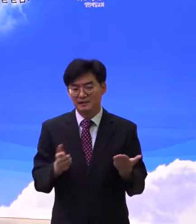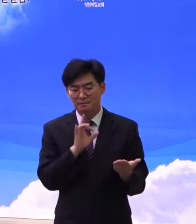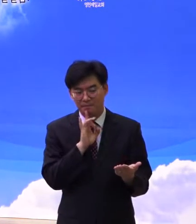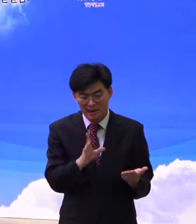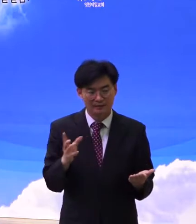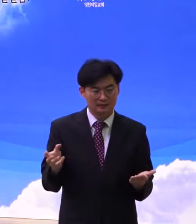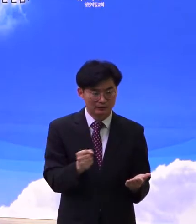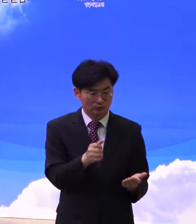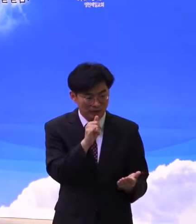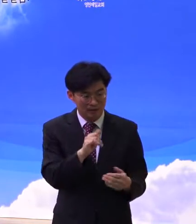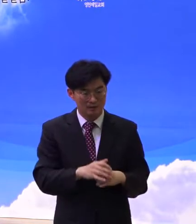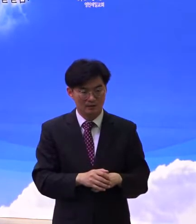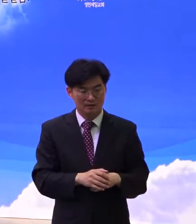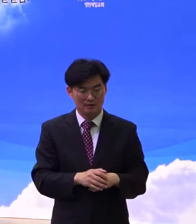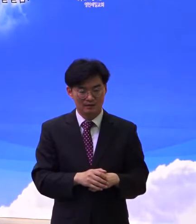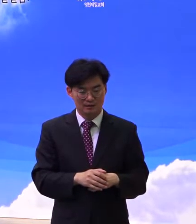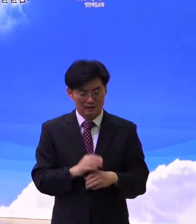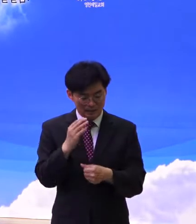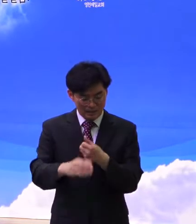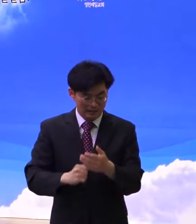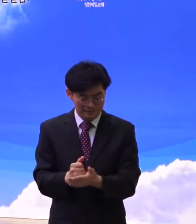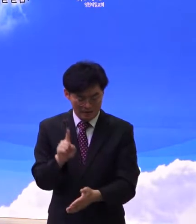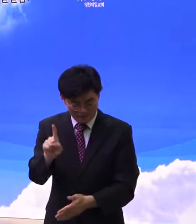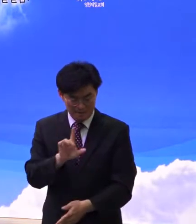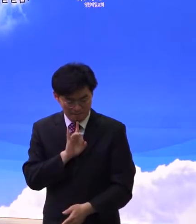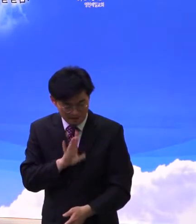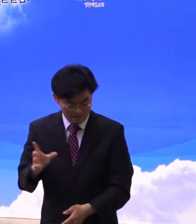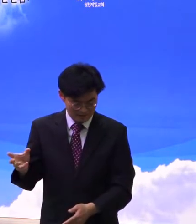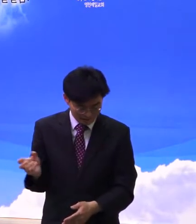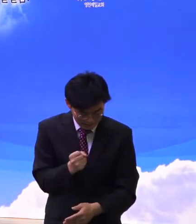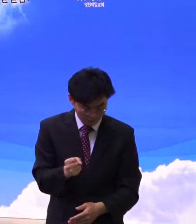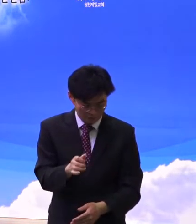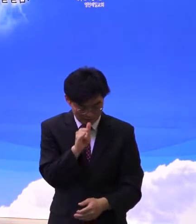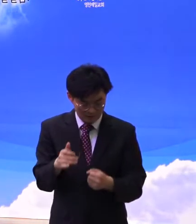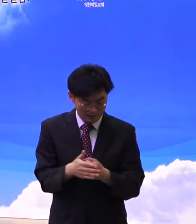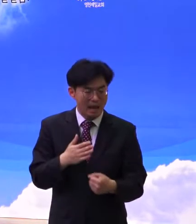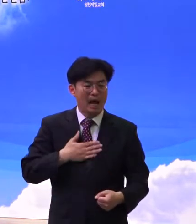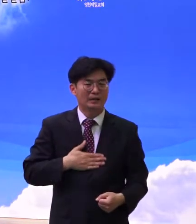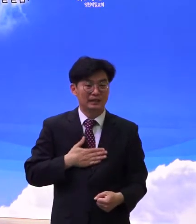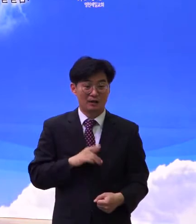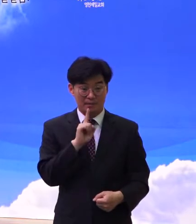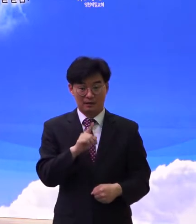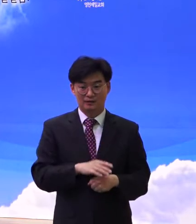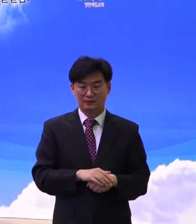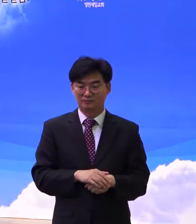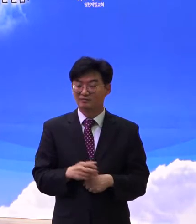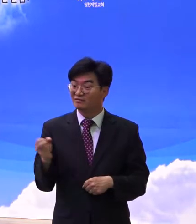라고 말하는 것을 의미합니다. 그러면 여러분, 다시 한번 질문을 드리면 이렇게 질문할 수 있습니다.